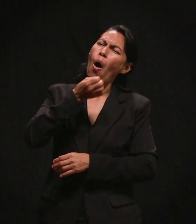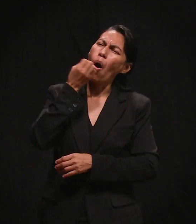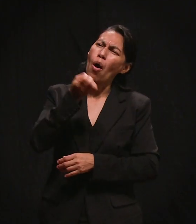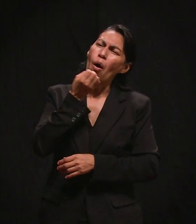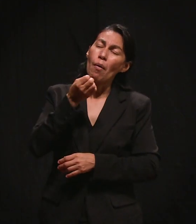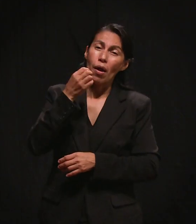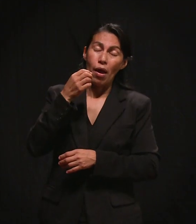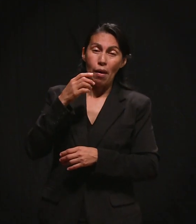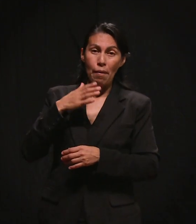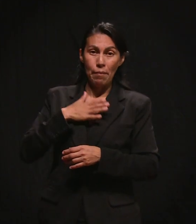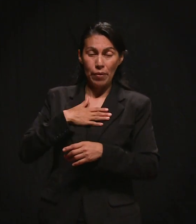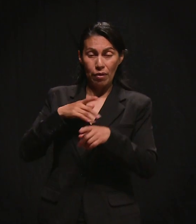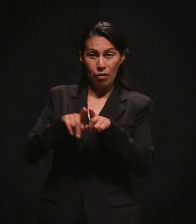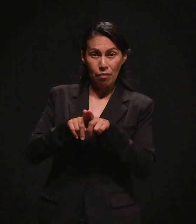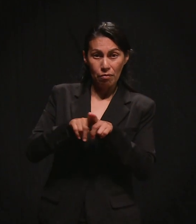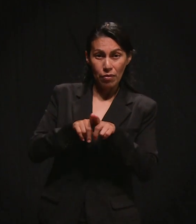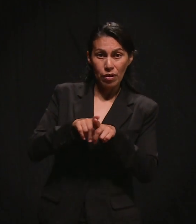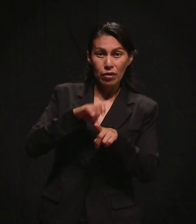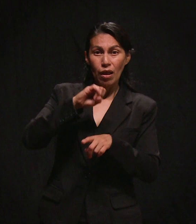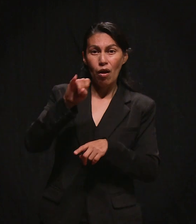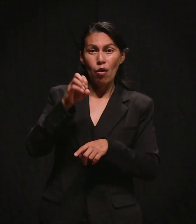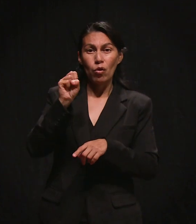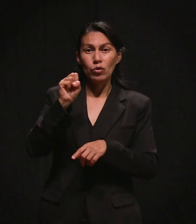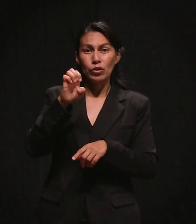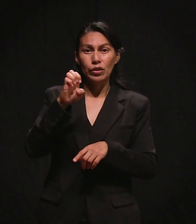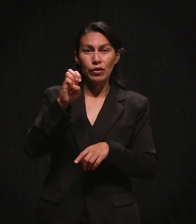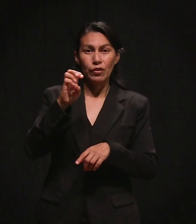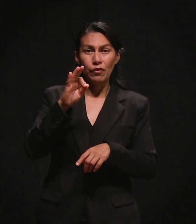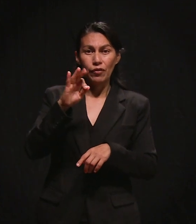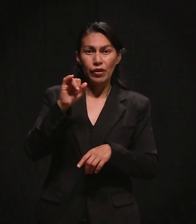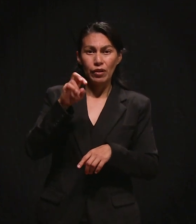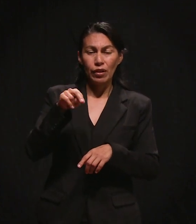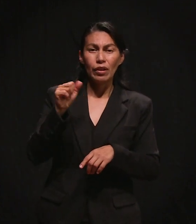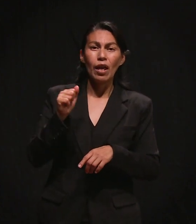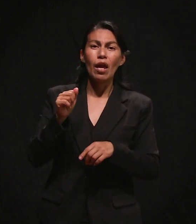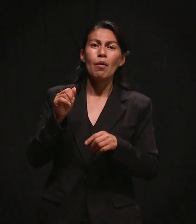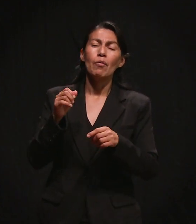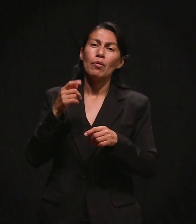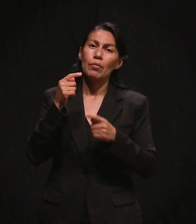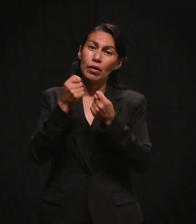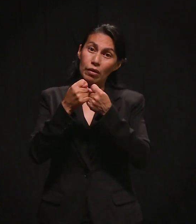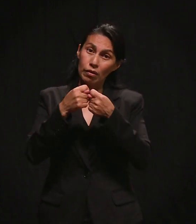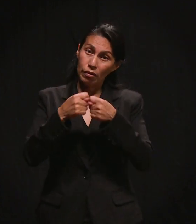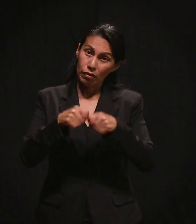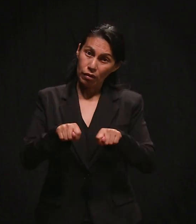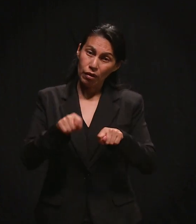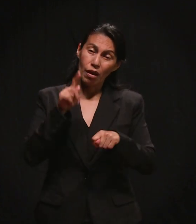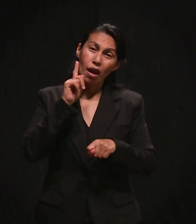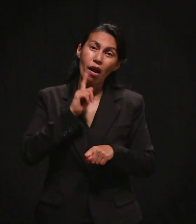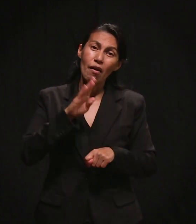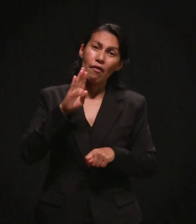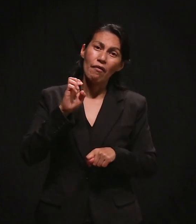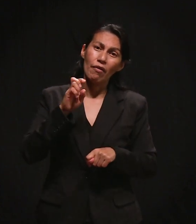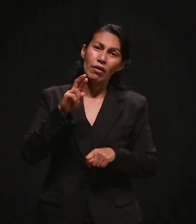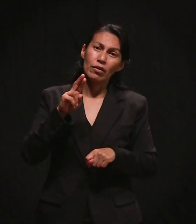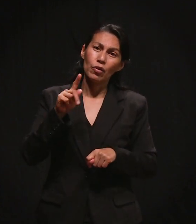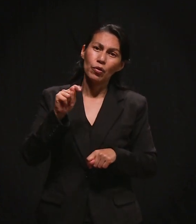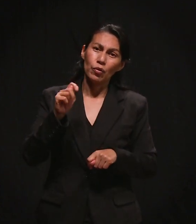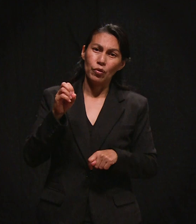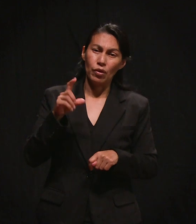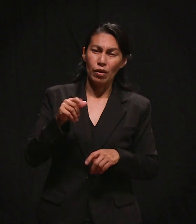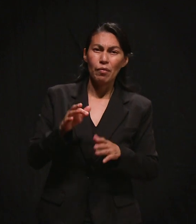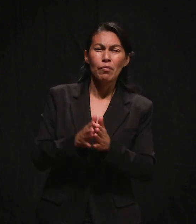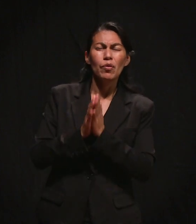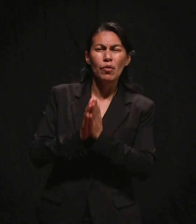también. Ana Laura, familia en Cristo, deseo que este nuevo año Dios continúe guiando y usando este